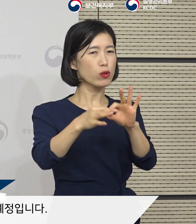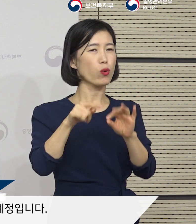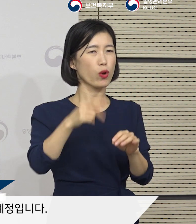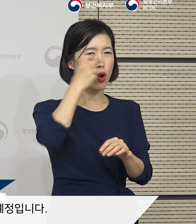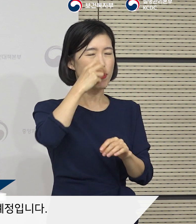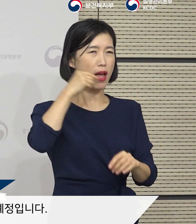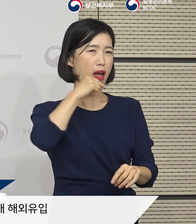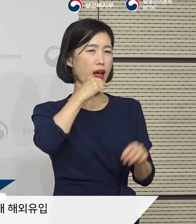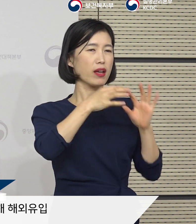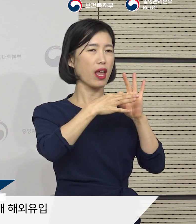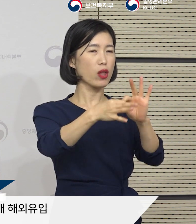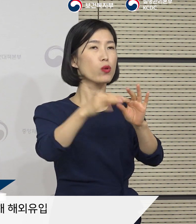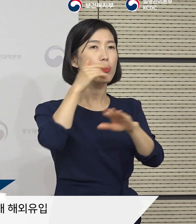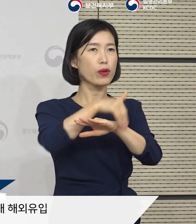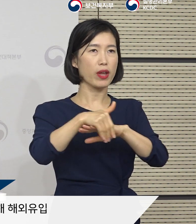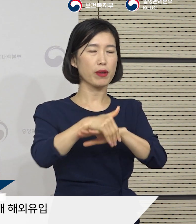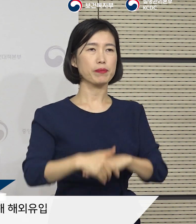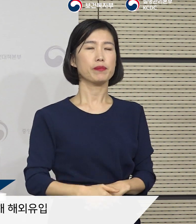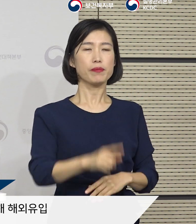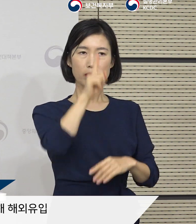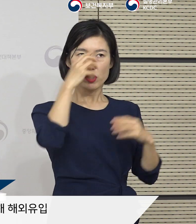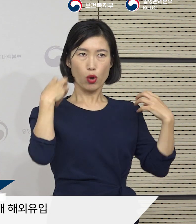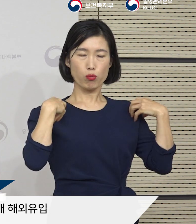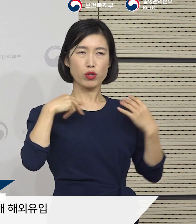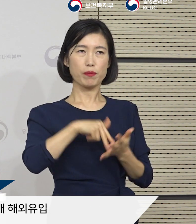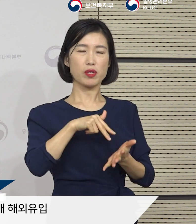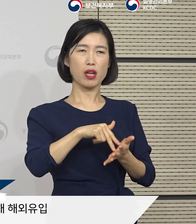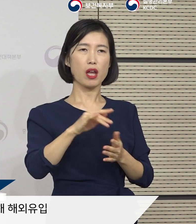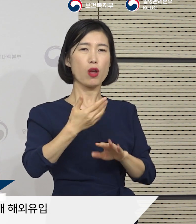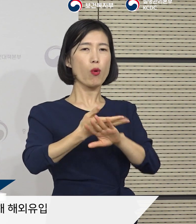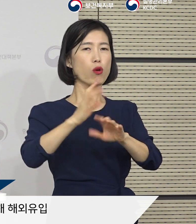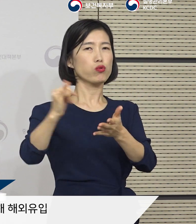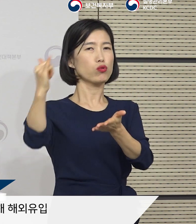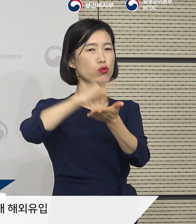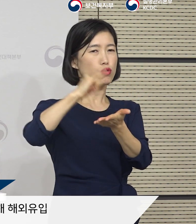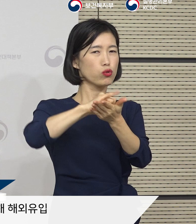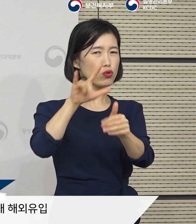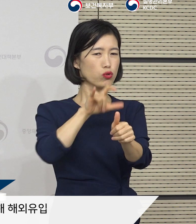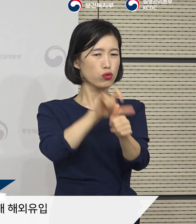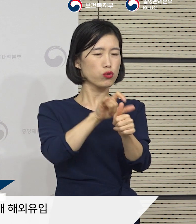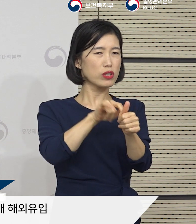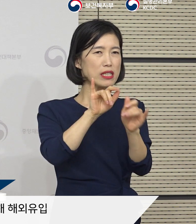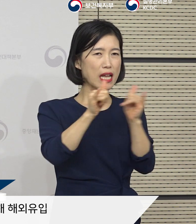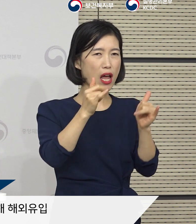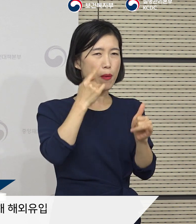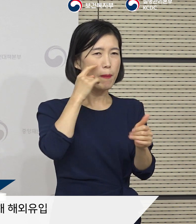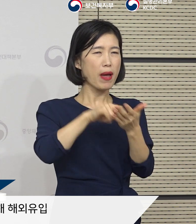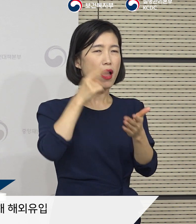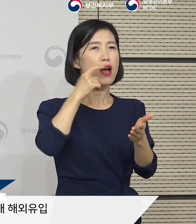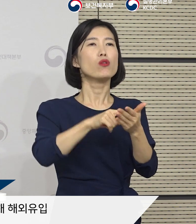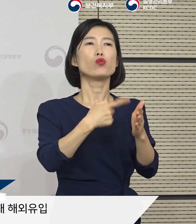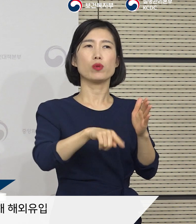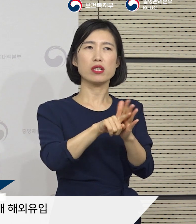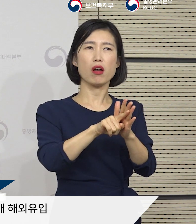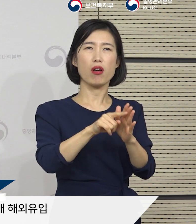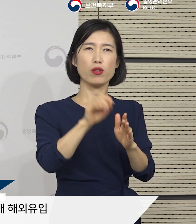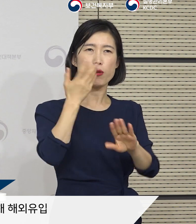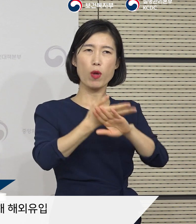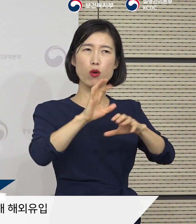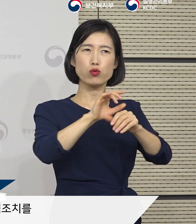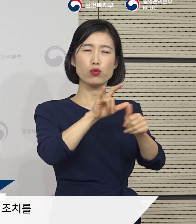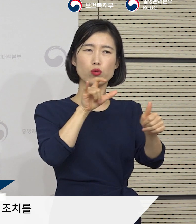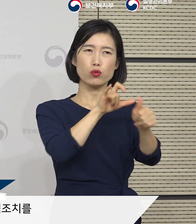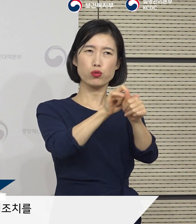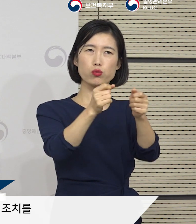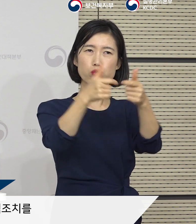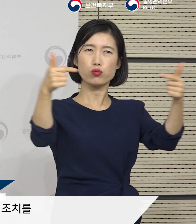유지할 예정입니다. 정부는 해외로부터 코로나19 추가 유입을 막기 위해 해외의 코로나19 확산세를 예의주시하고